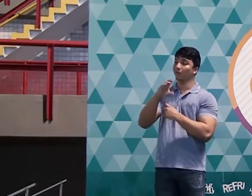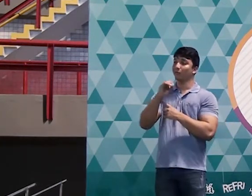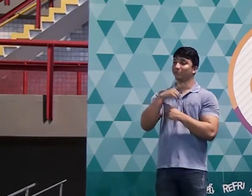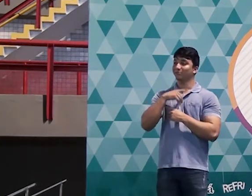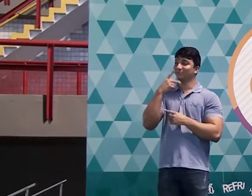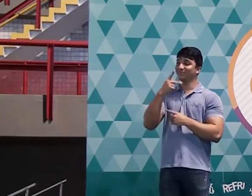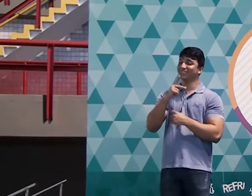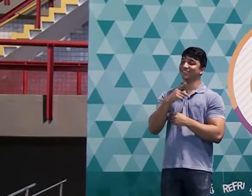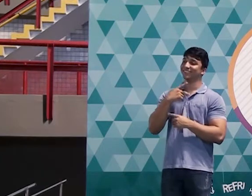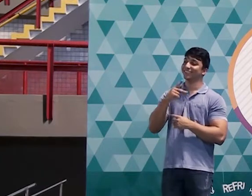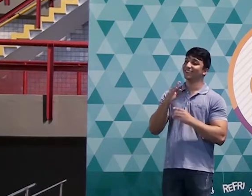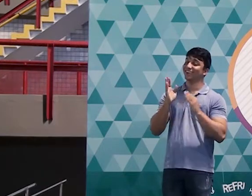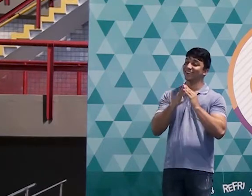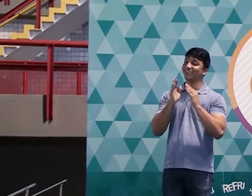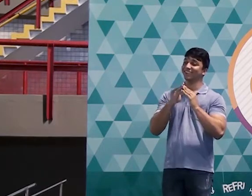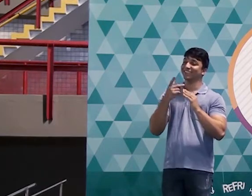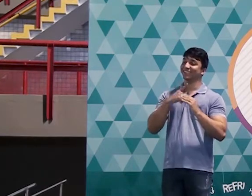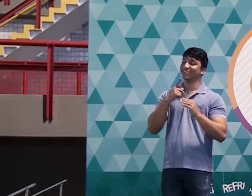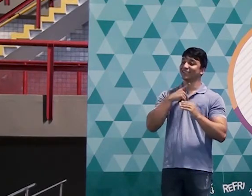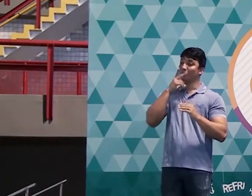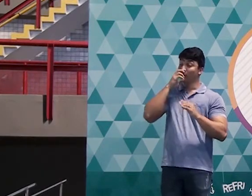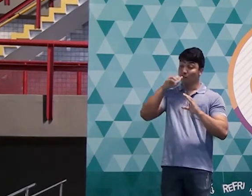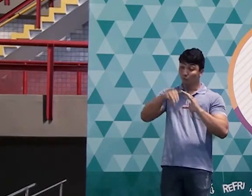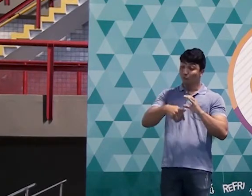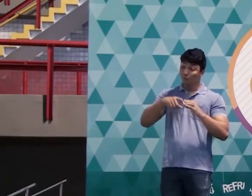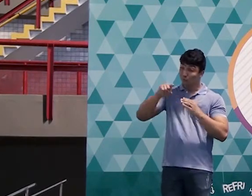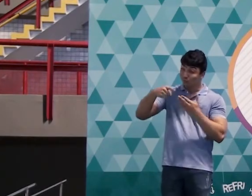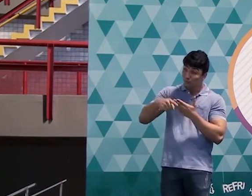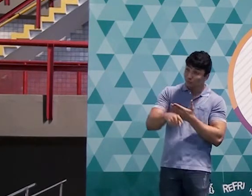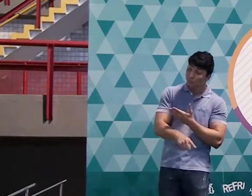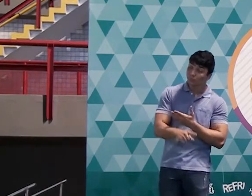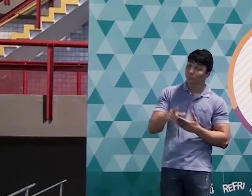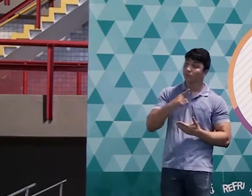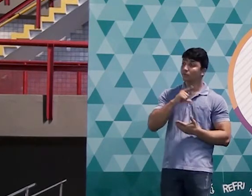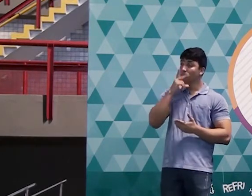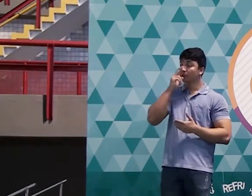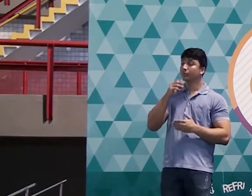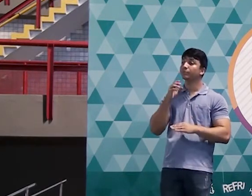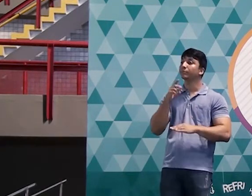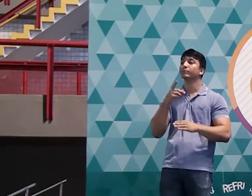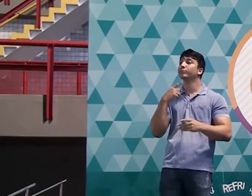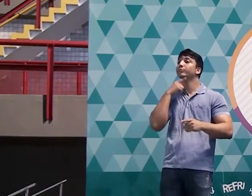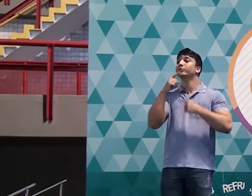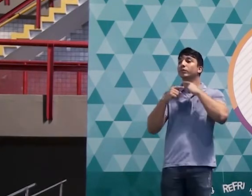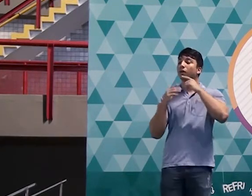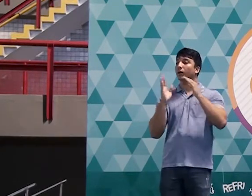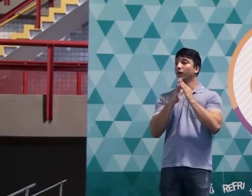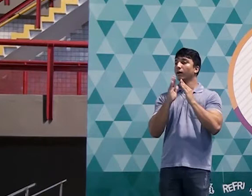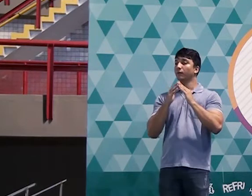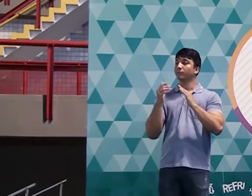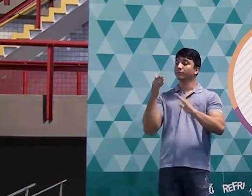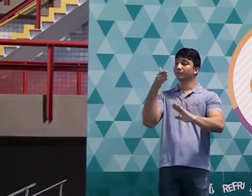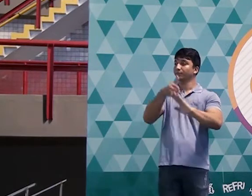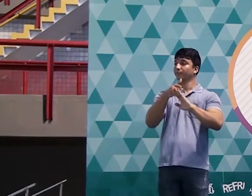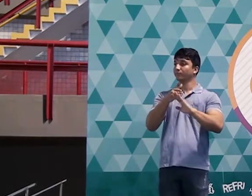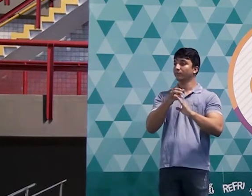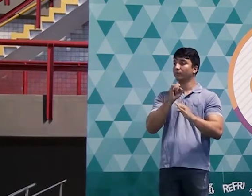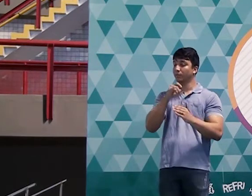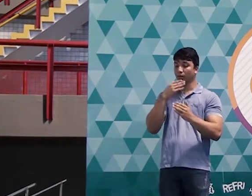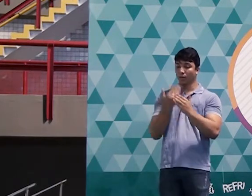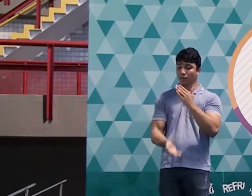ao redor da sua casa, bem fundo, que você vai ver que as pessoas não vão conseguir chegar. Se você